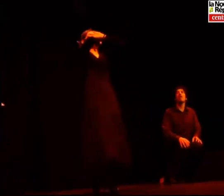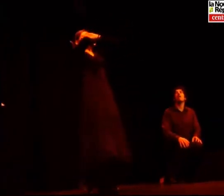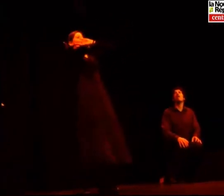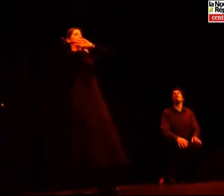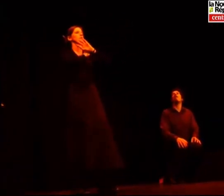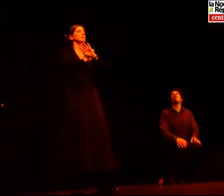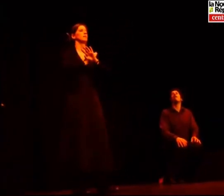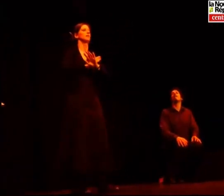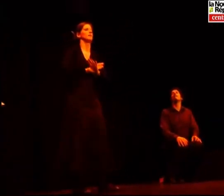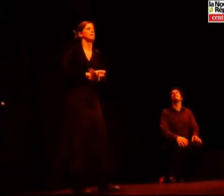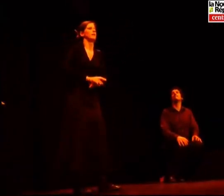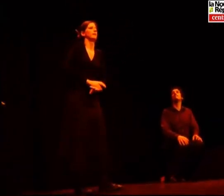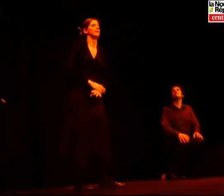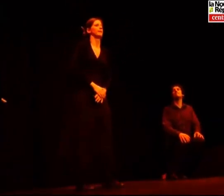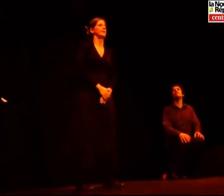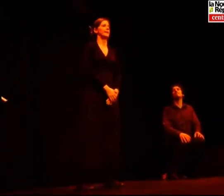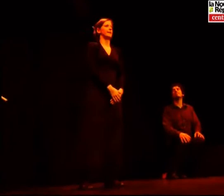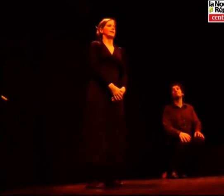poisson.